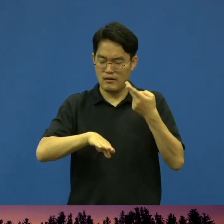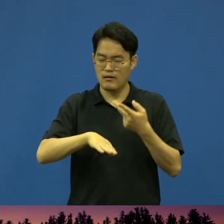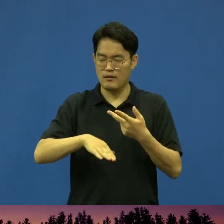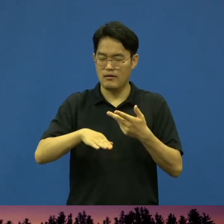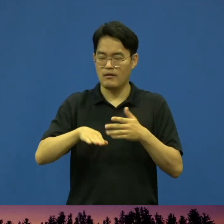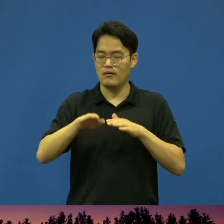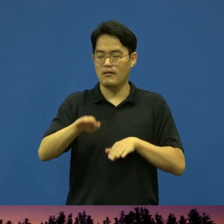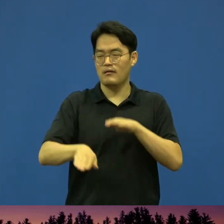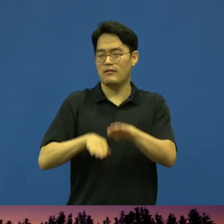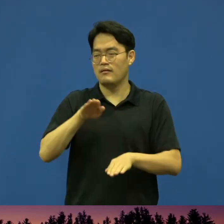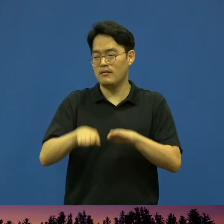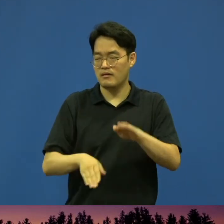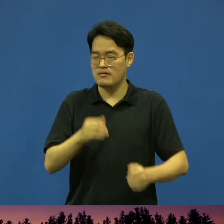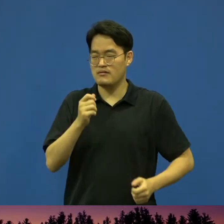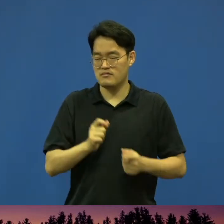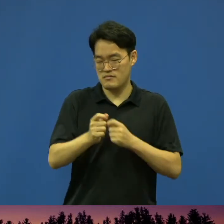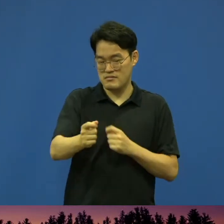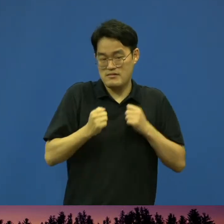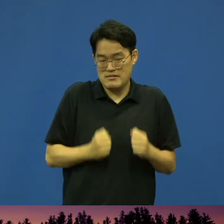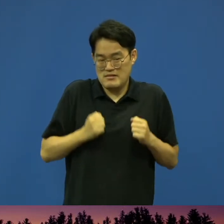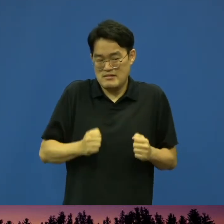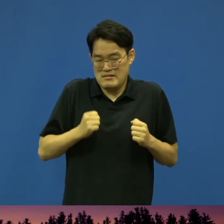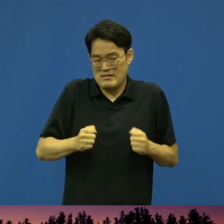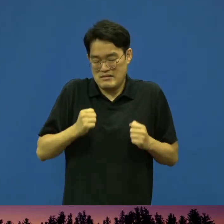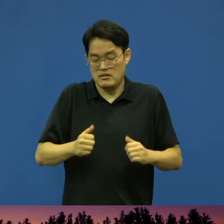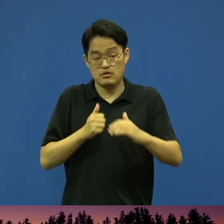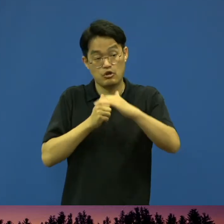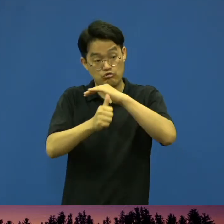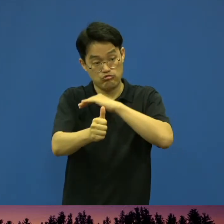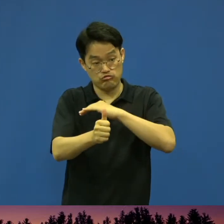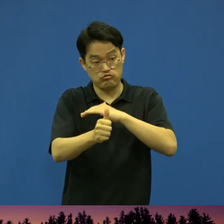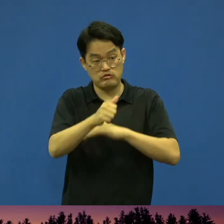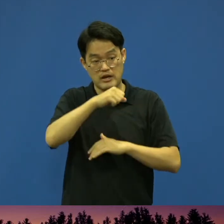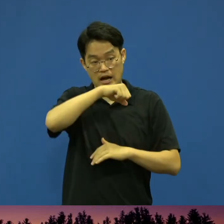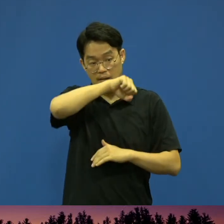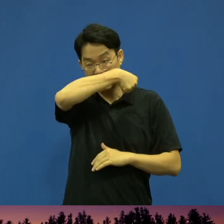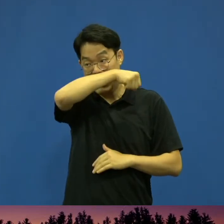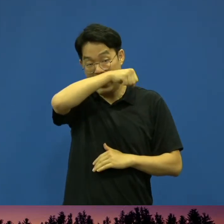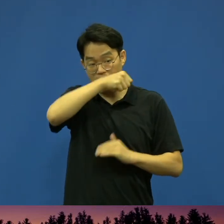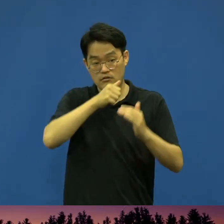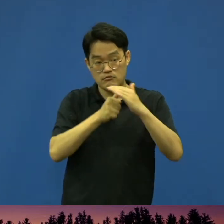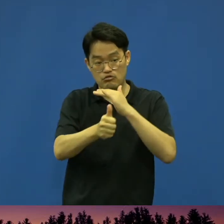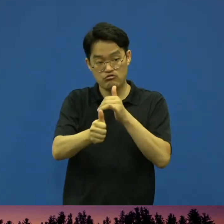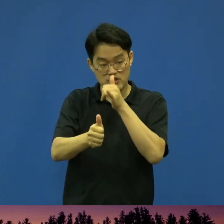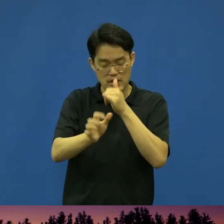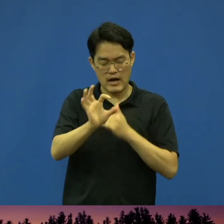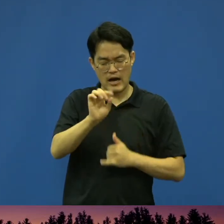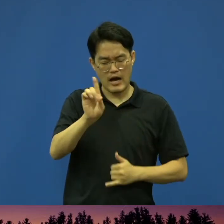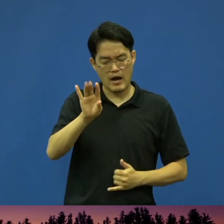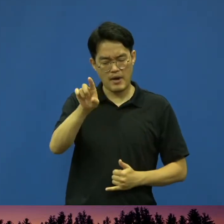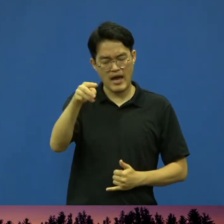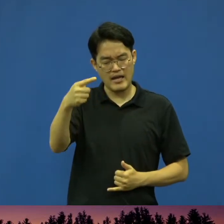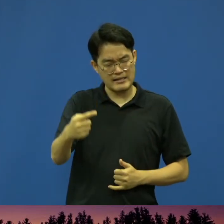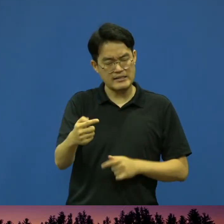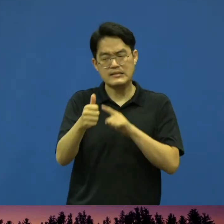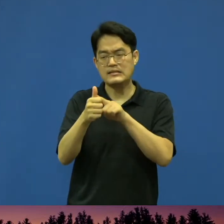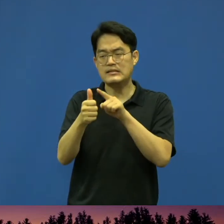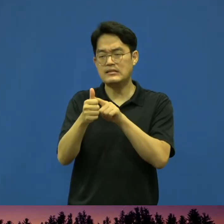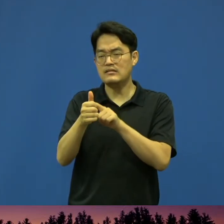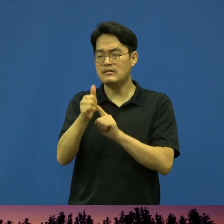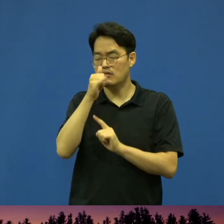에티오피아의 마라토너 선수입니다. 1960년대 이 로마 올림픽에 그가 나왔습니다. 2시간